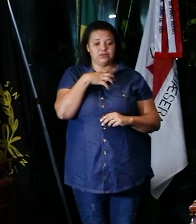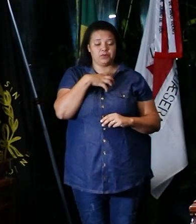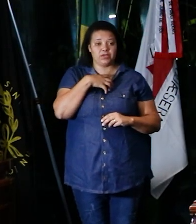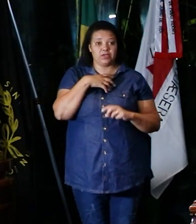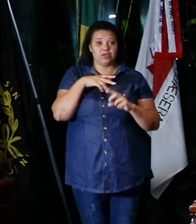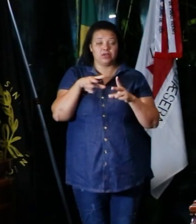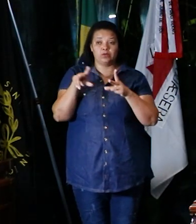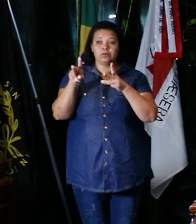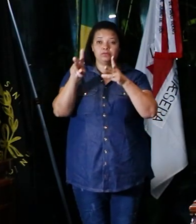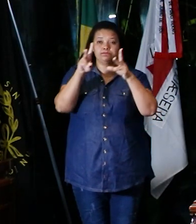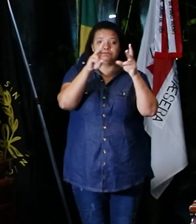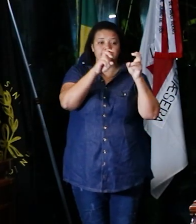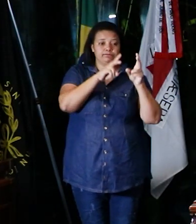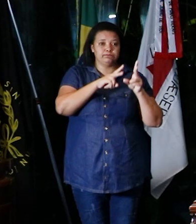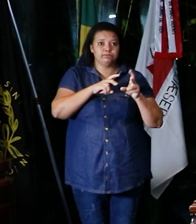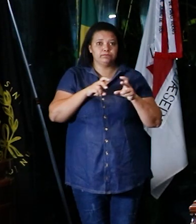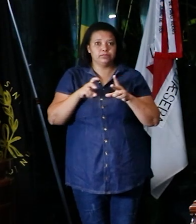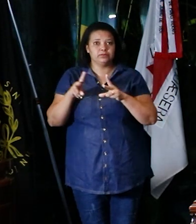as coisas,